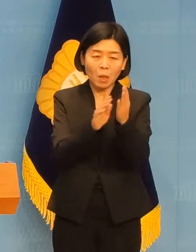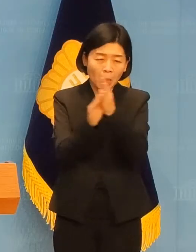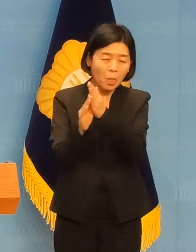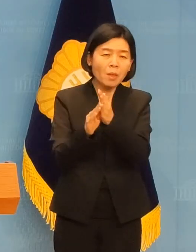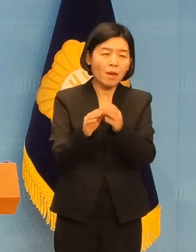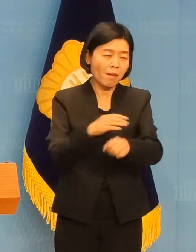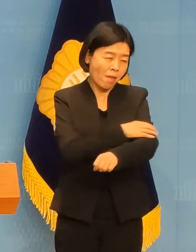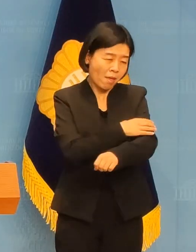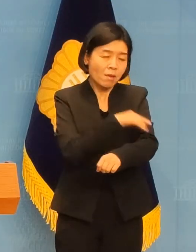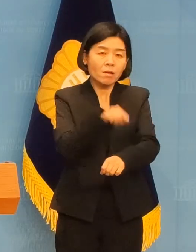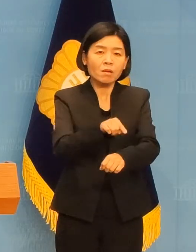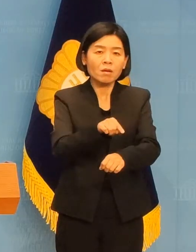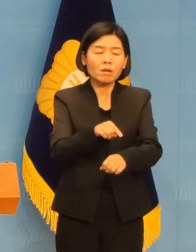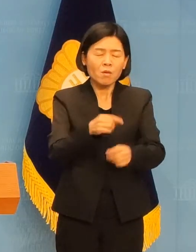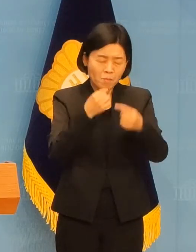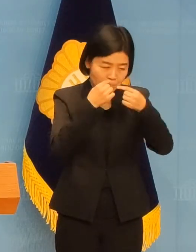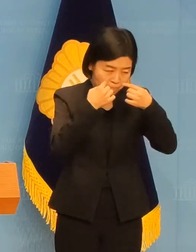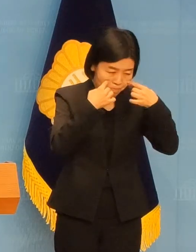더욱 뚜렷해졌습니다.